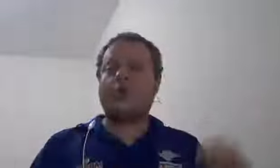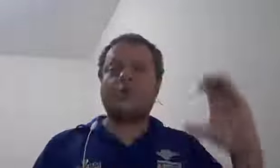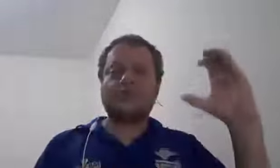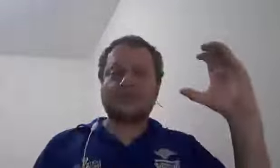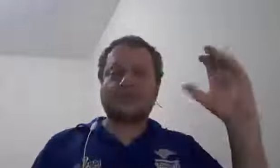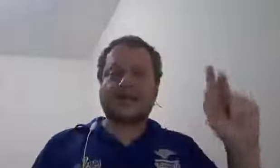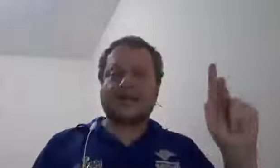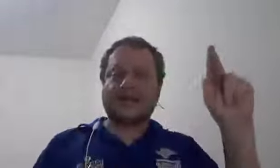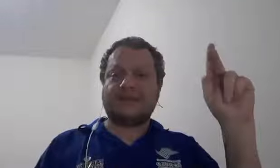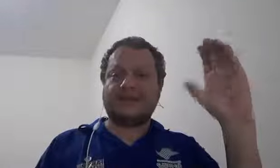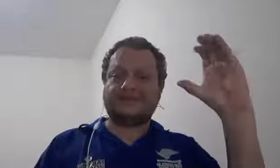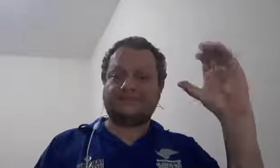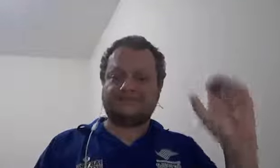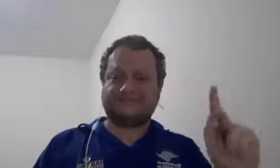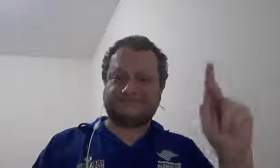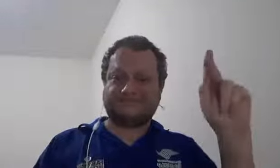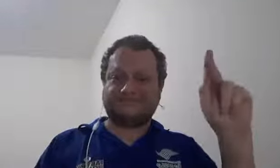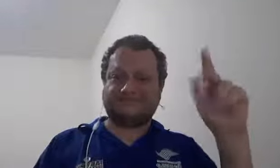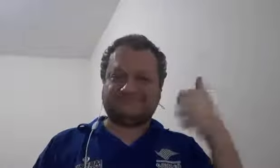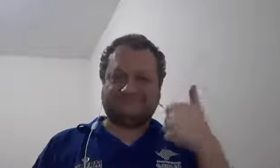Ou Chácara Clabim.